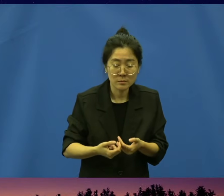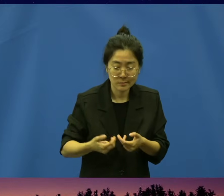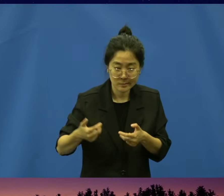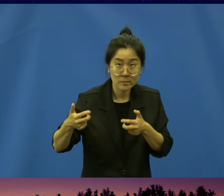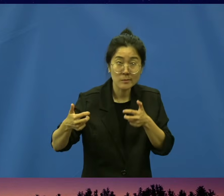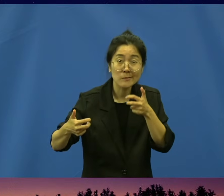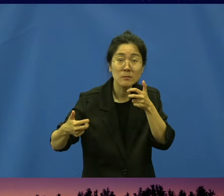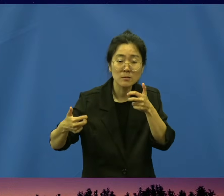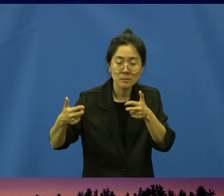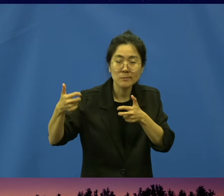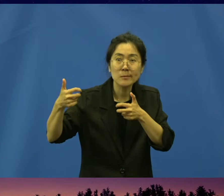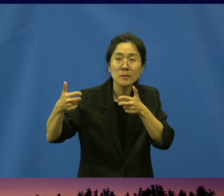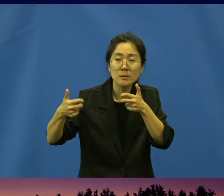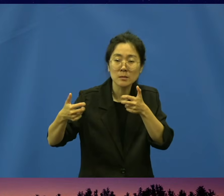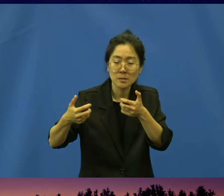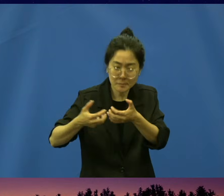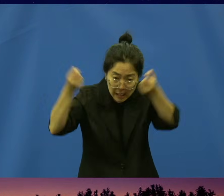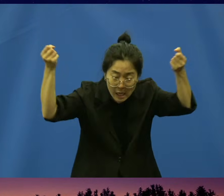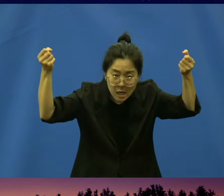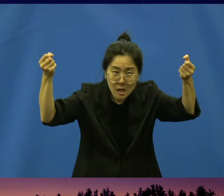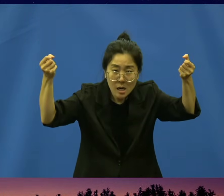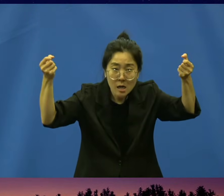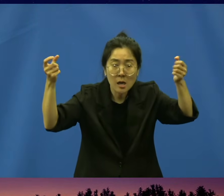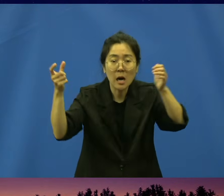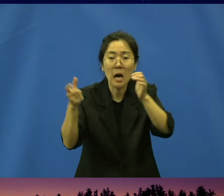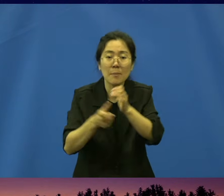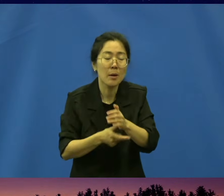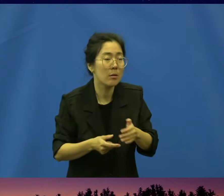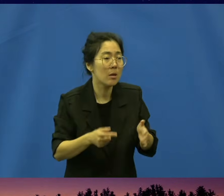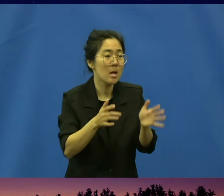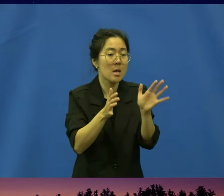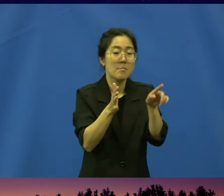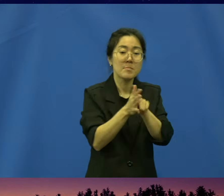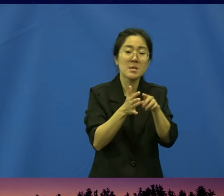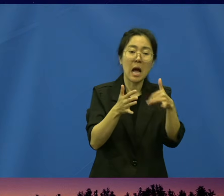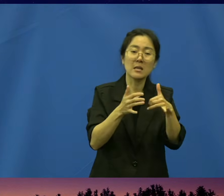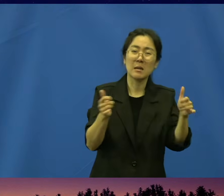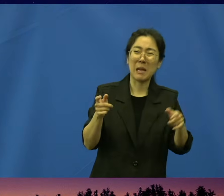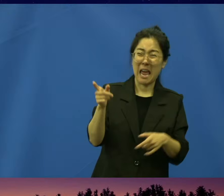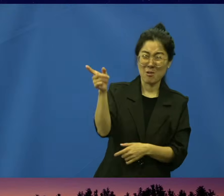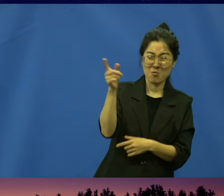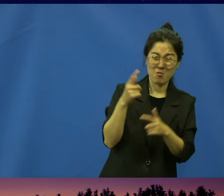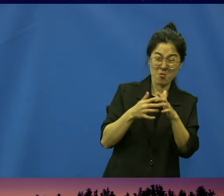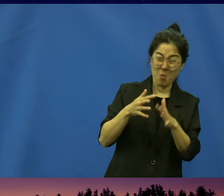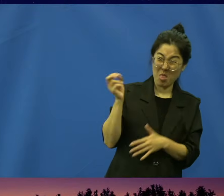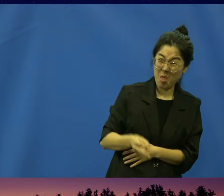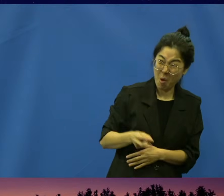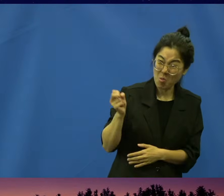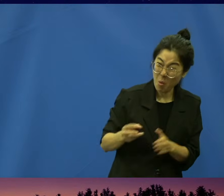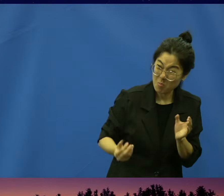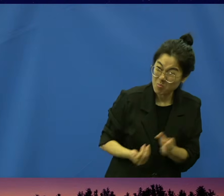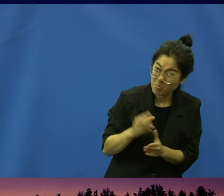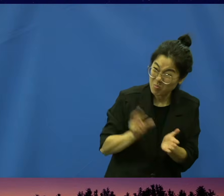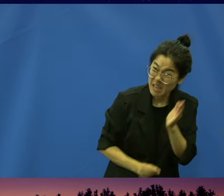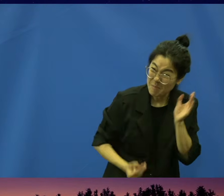그런 분위기 때문에 불신자들에게 불미스럽게 비친 일이 얼마나 많은지 모릅니다.